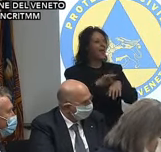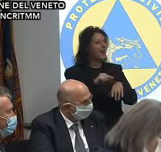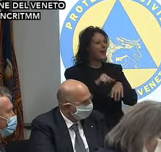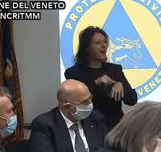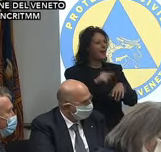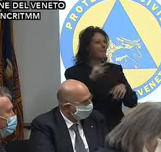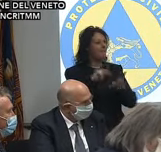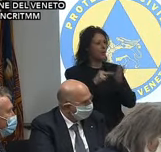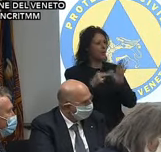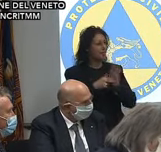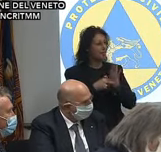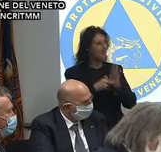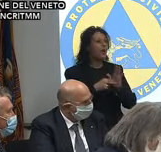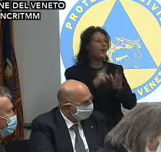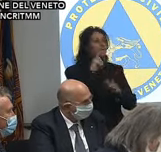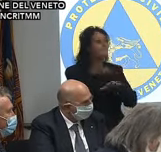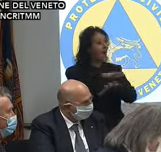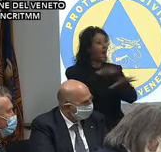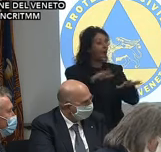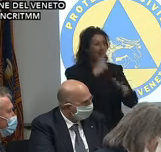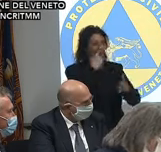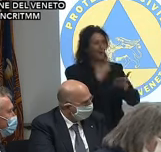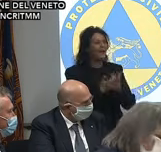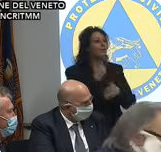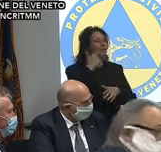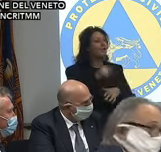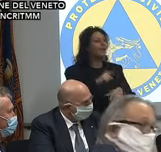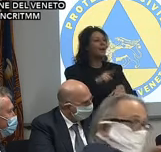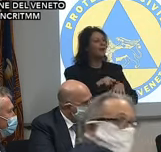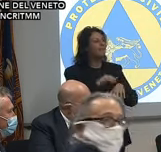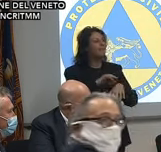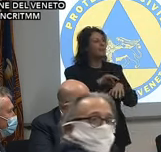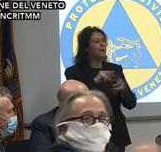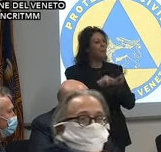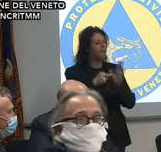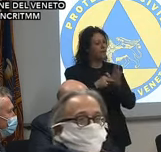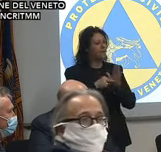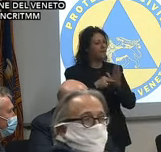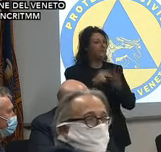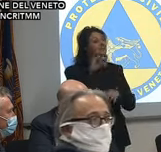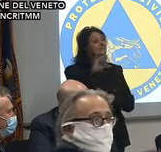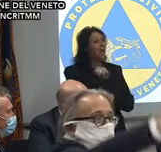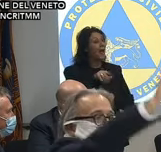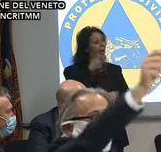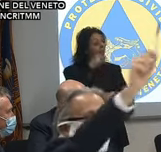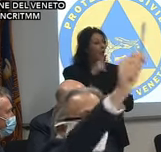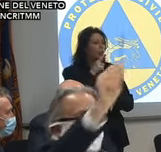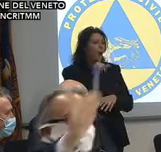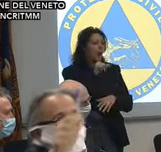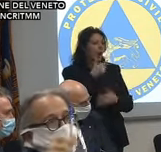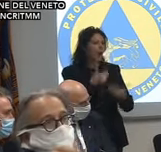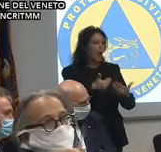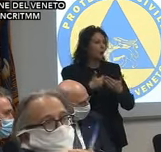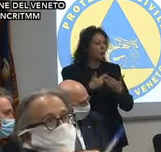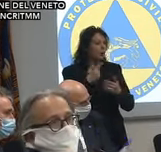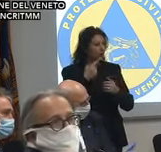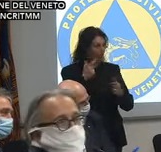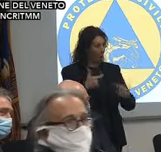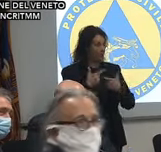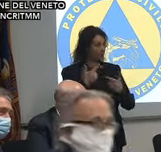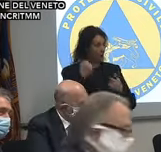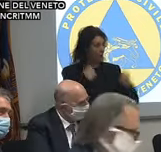che l'eczema, le dermatiti in generale, le psoriasi, è la base della cura. Cioè, se queste sono le norme